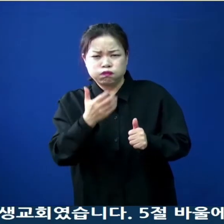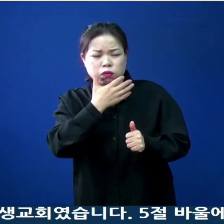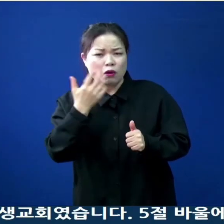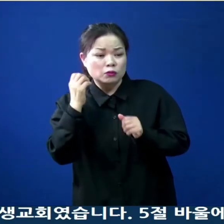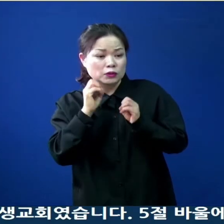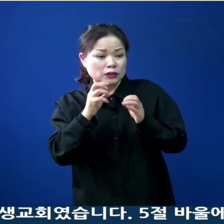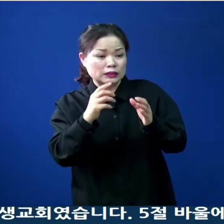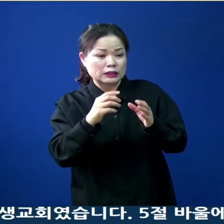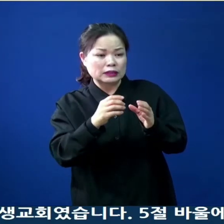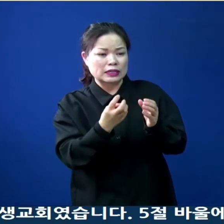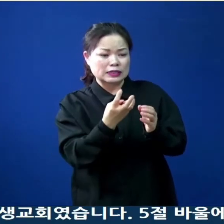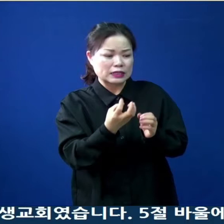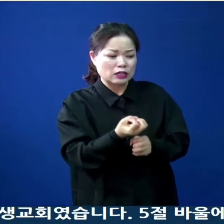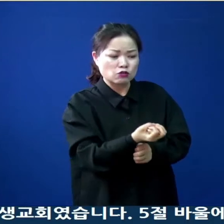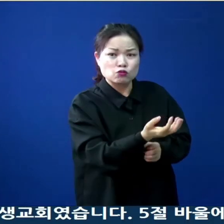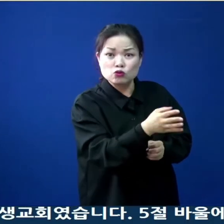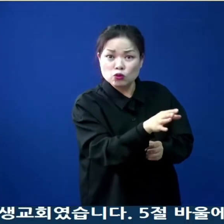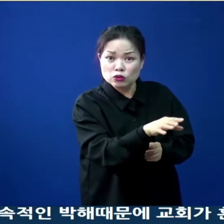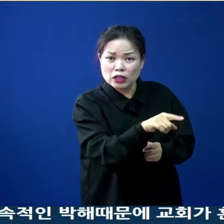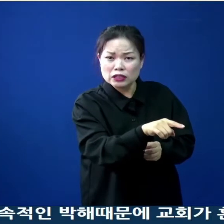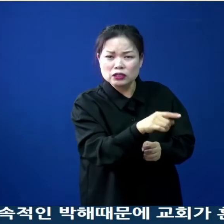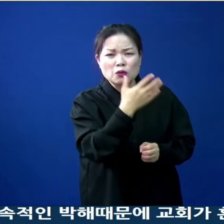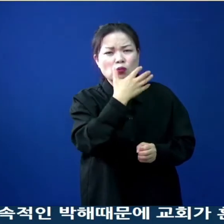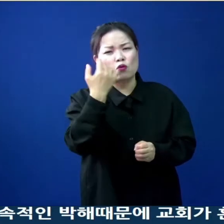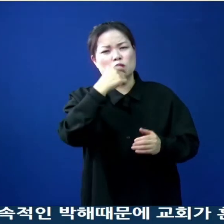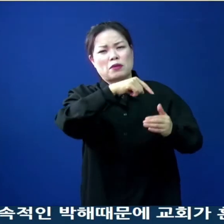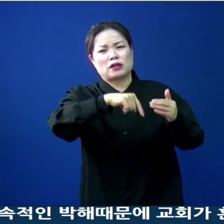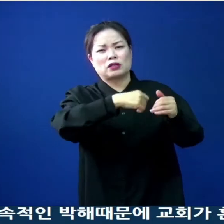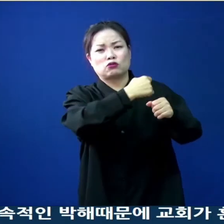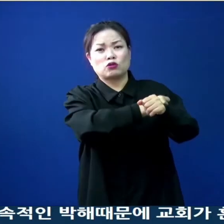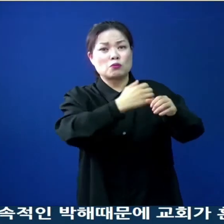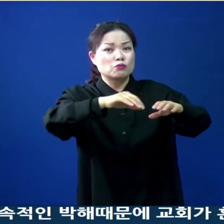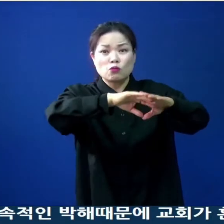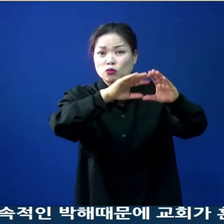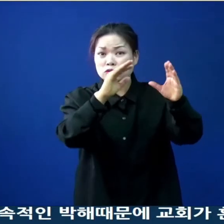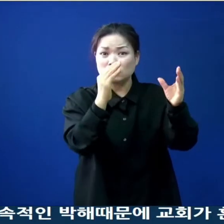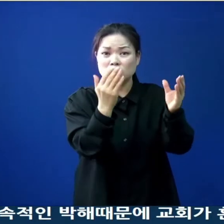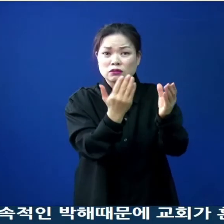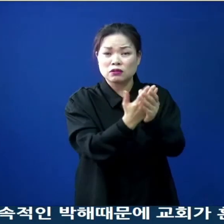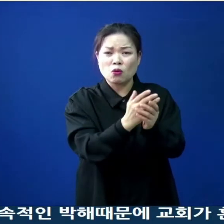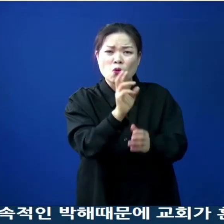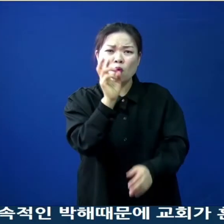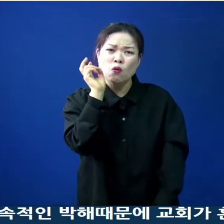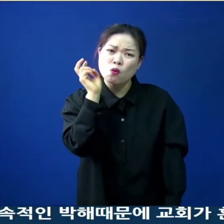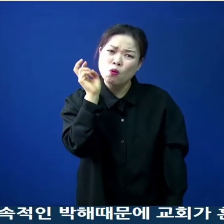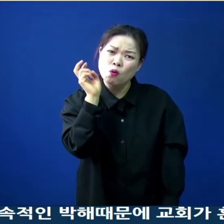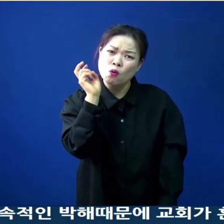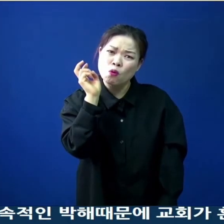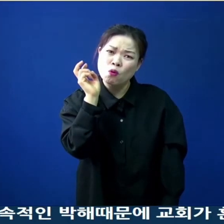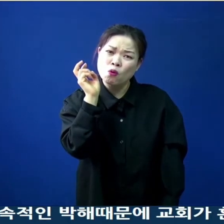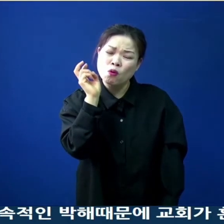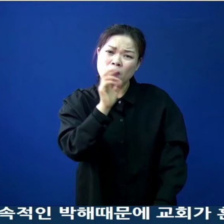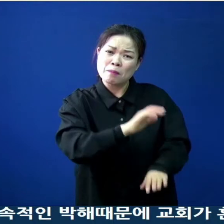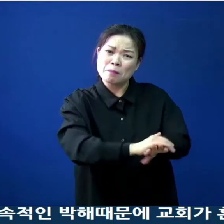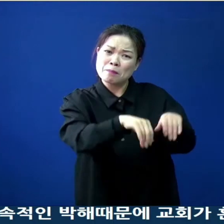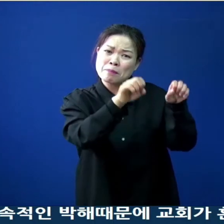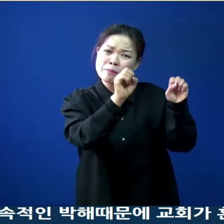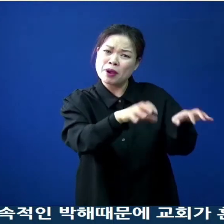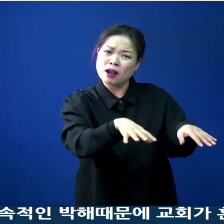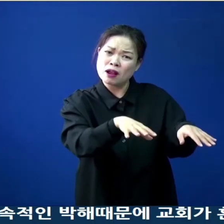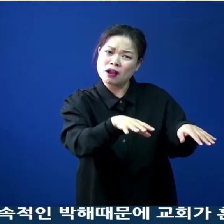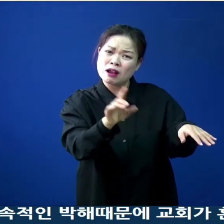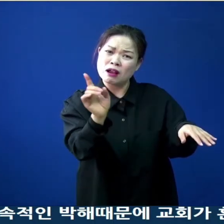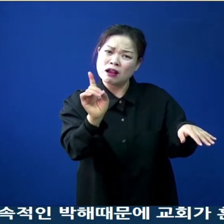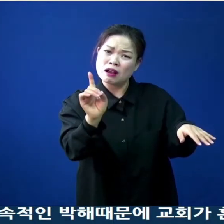복음으로 그 속에 씨앗을 뿌렸는데 그 복음 안에 수고한 그 모든 것들이 행여 헛되게 되는 것은 아닐까